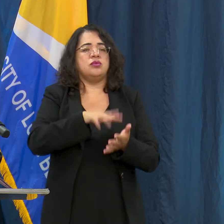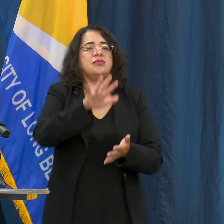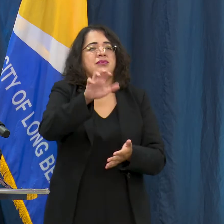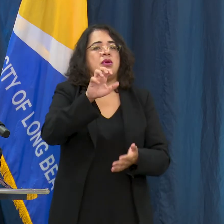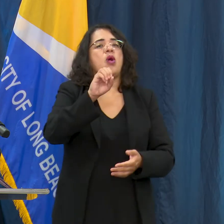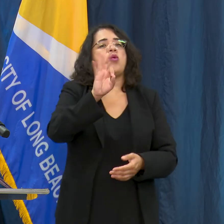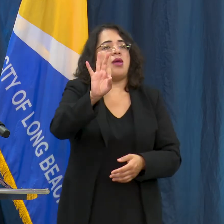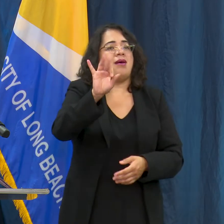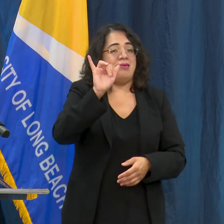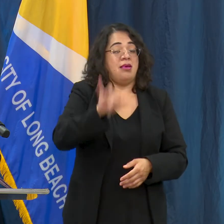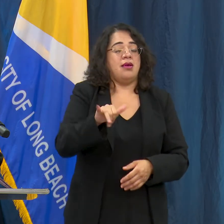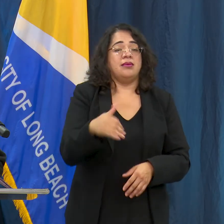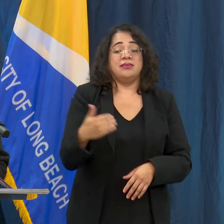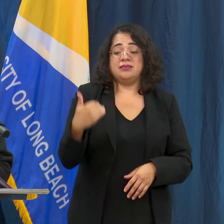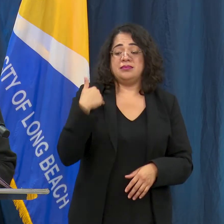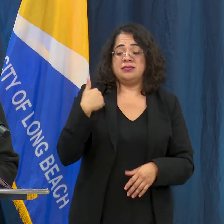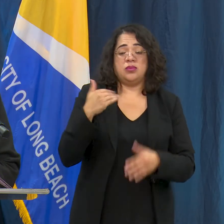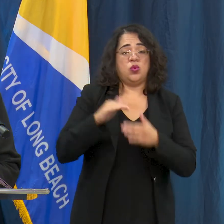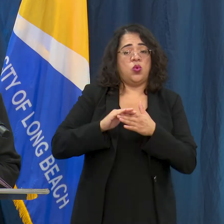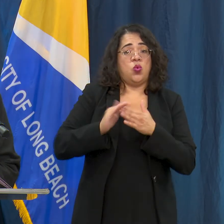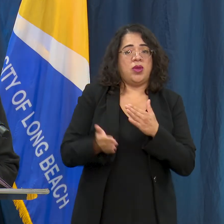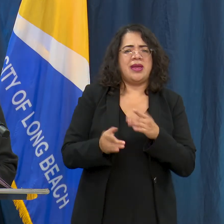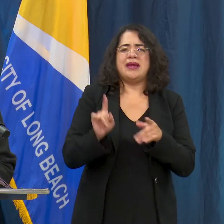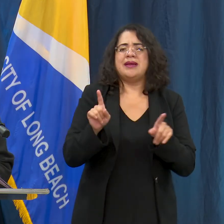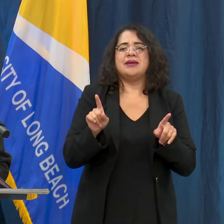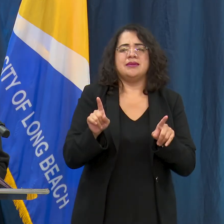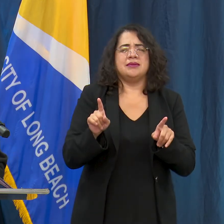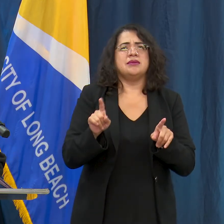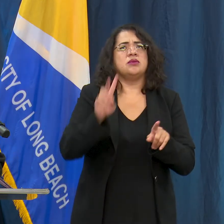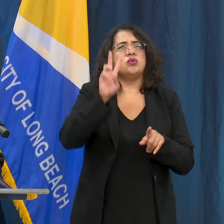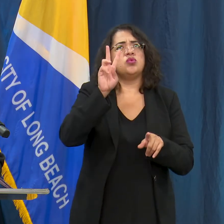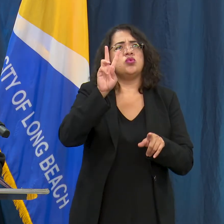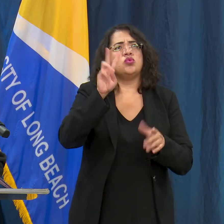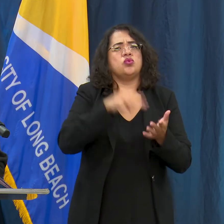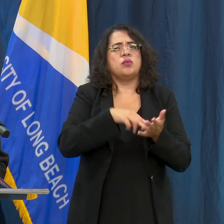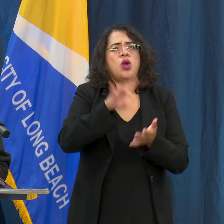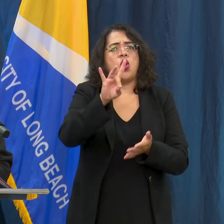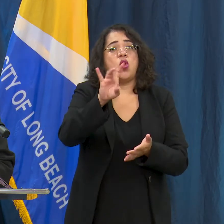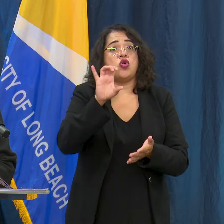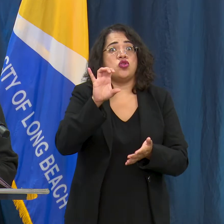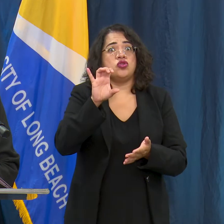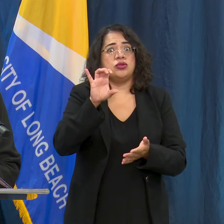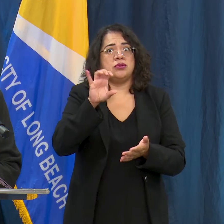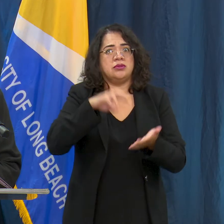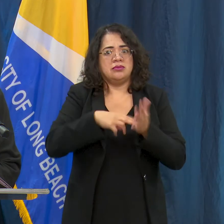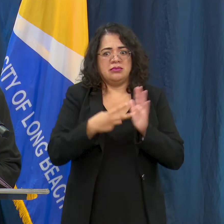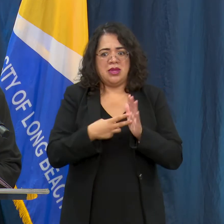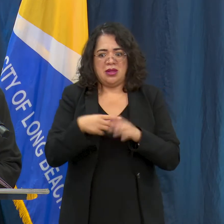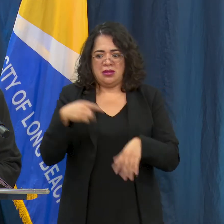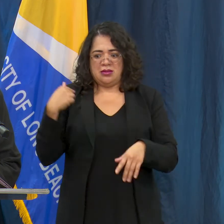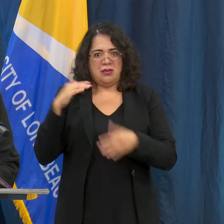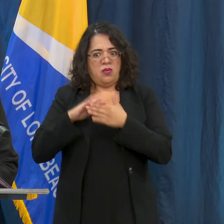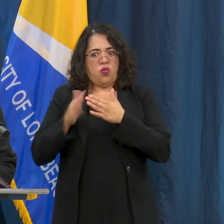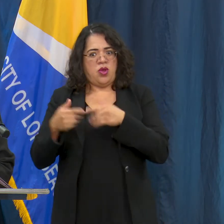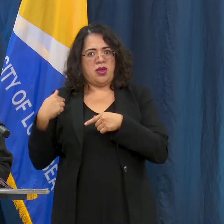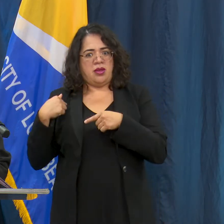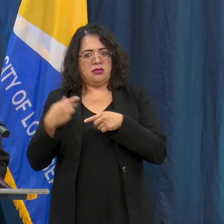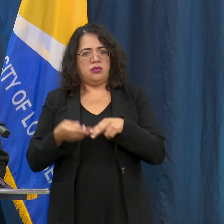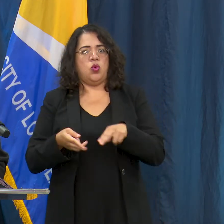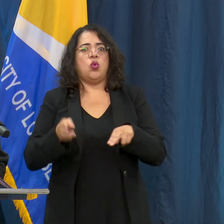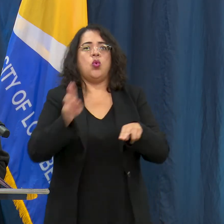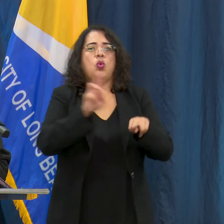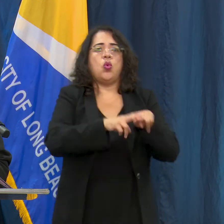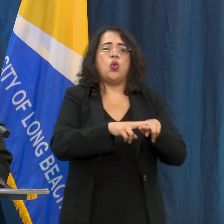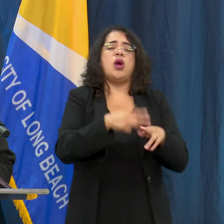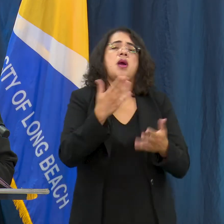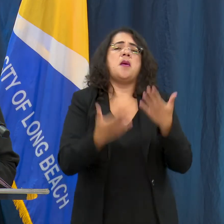semana pasada, este mismo día, teníamos nada más 2.888 casos. Este aumento puede atribuirse